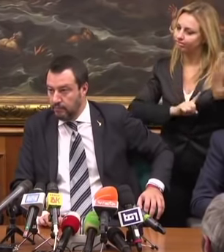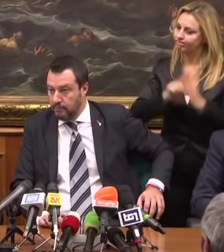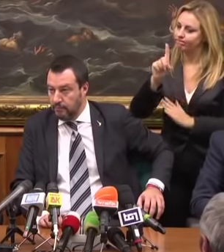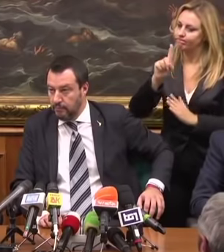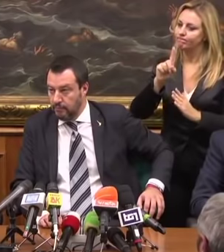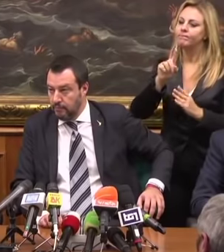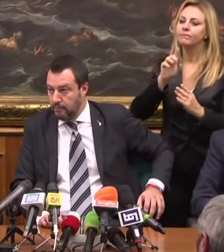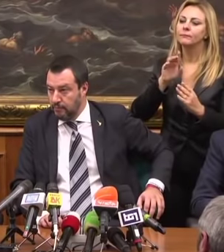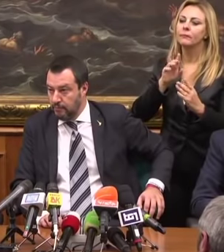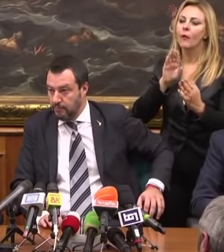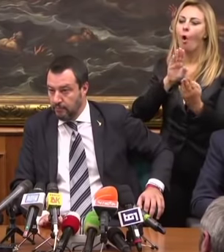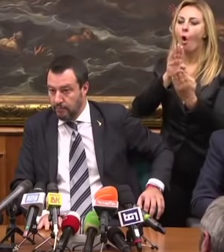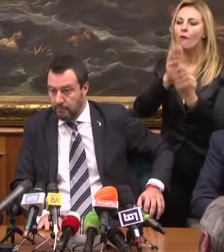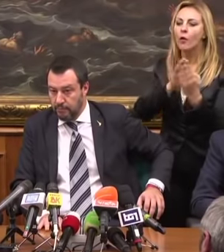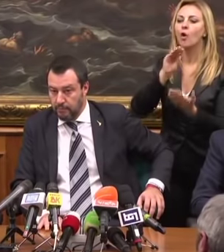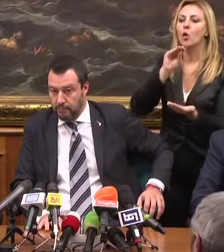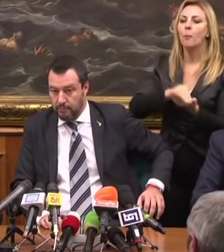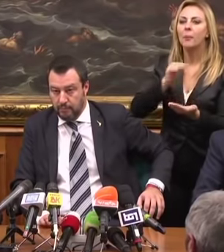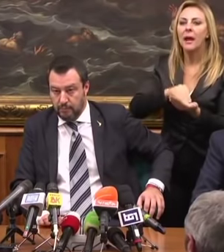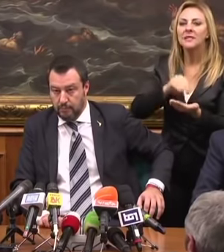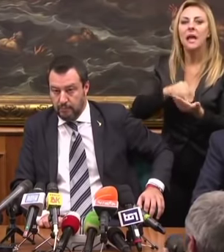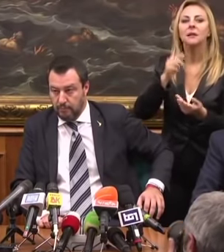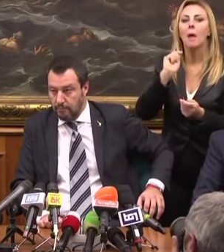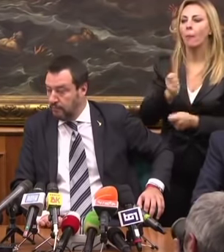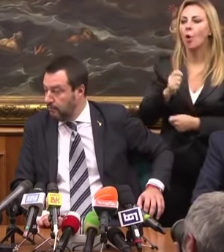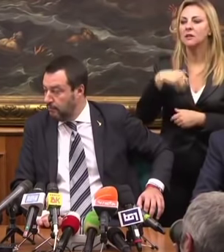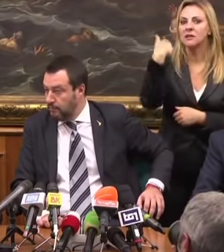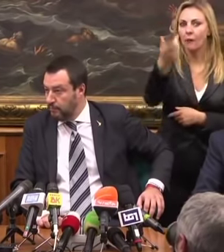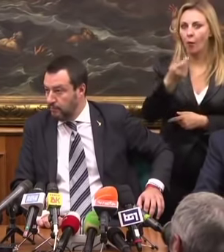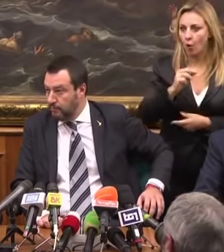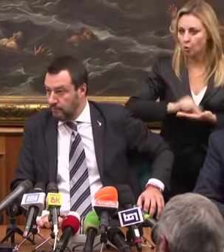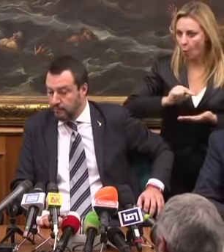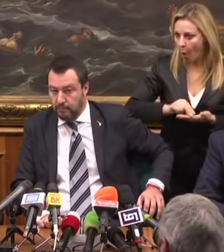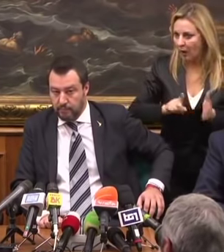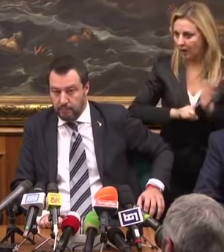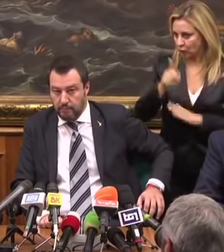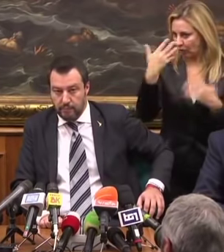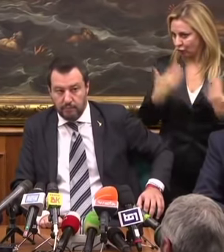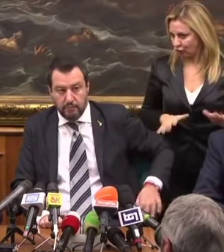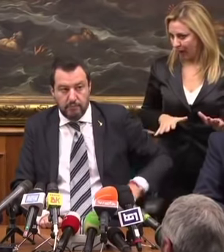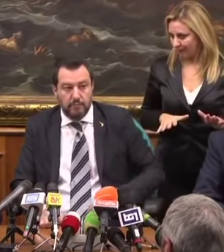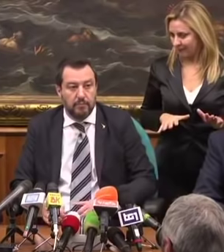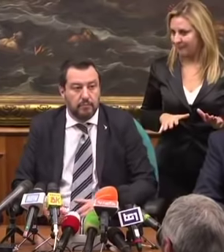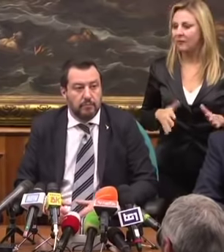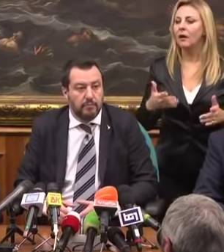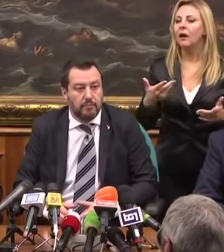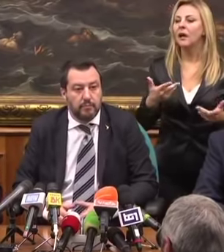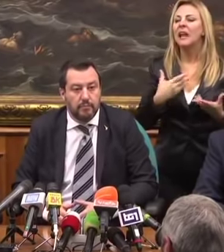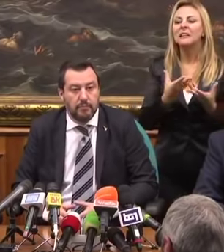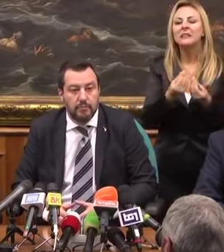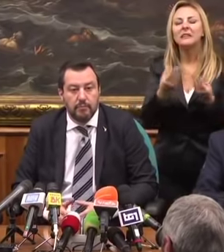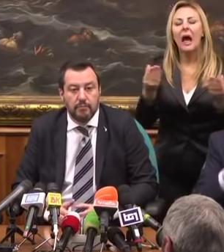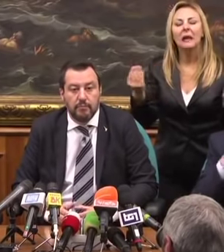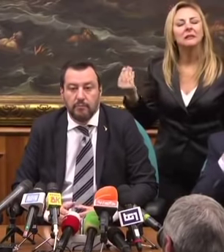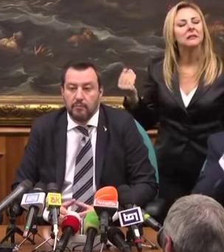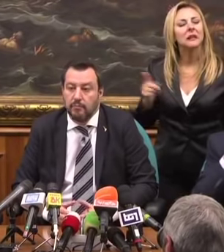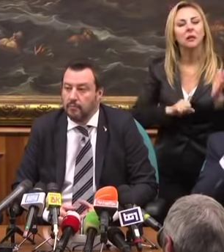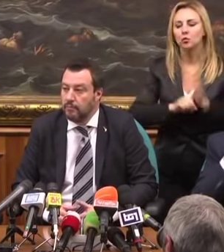sulla presenza anche della polizia fuori dalle scuole, controllare i due piani. Questo abbiamo veramente tanti